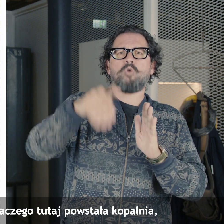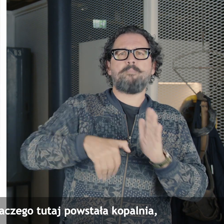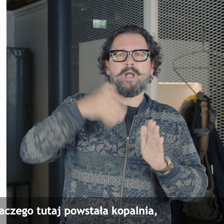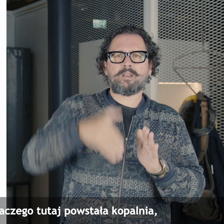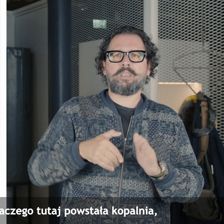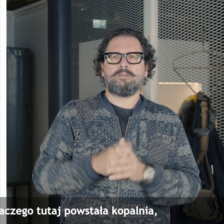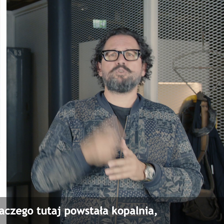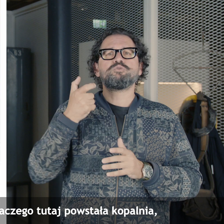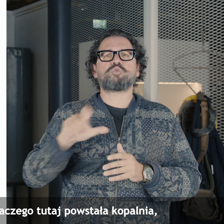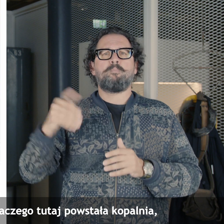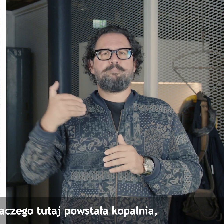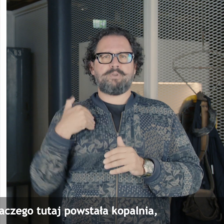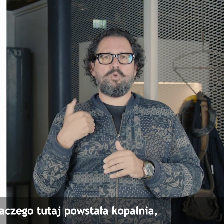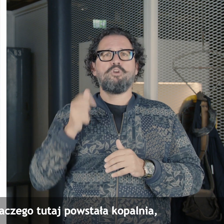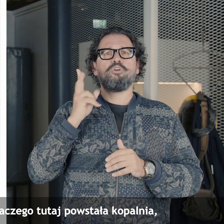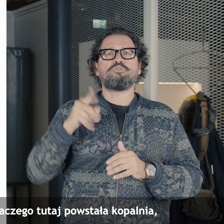powstała